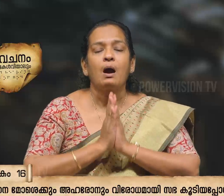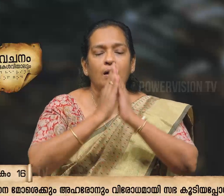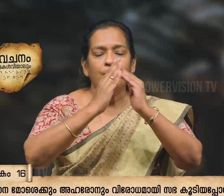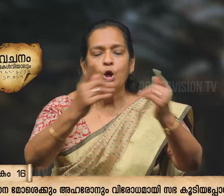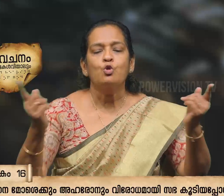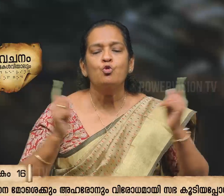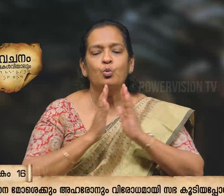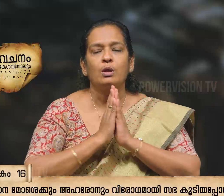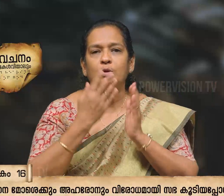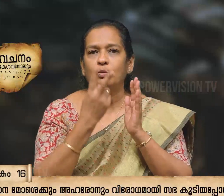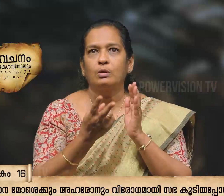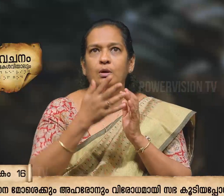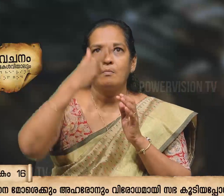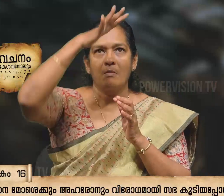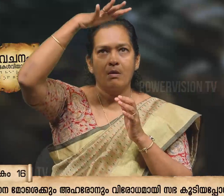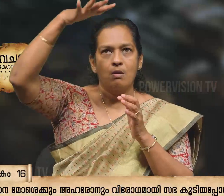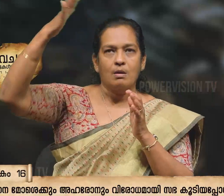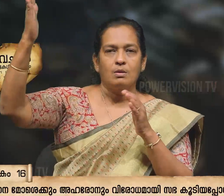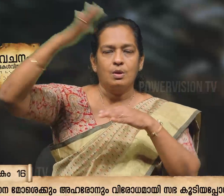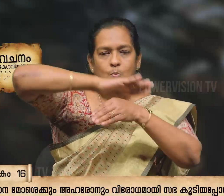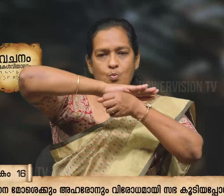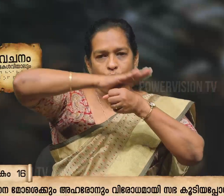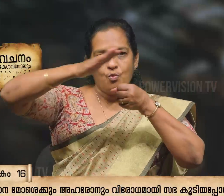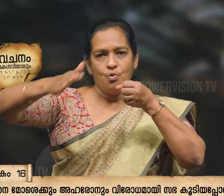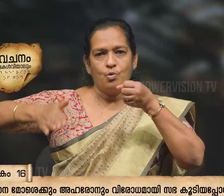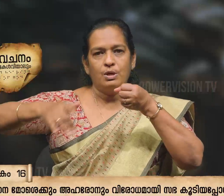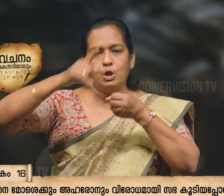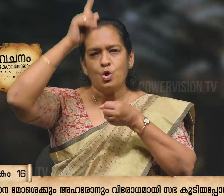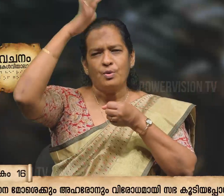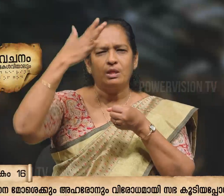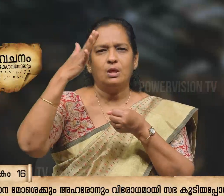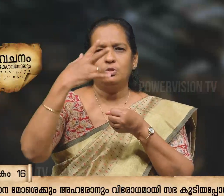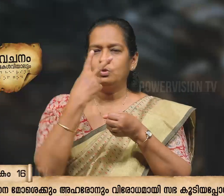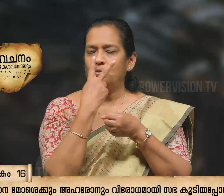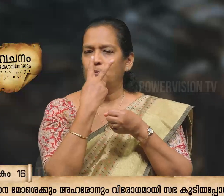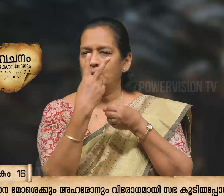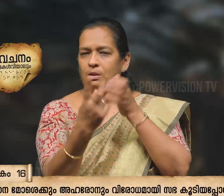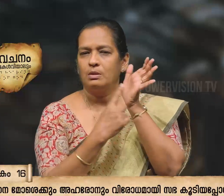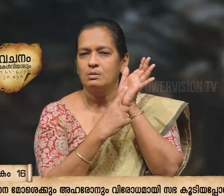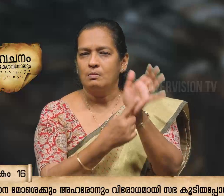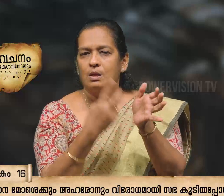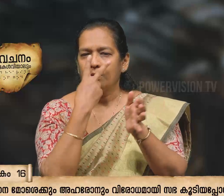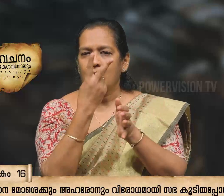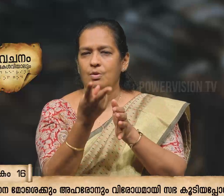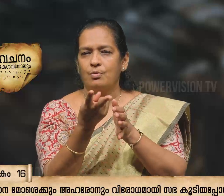നോക്കി. മേഘം അതിനെ മൂടി. യഹോവയുടെ തേജസ്സും പ്രത്യക്ഷമായിരിക്കുന്നത് കണ്ടു.